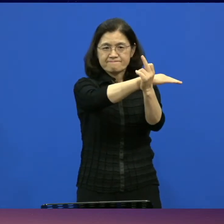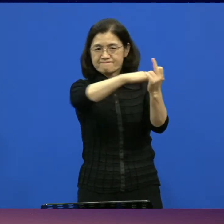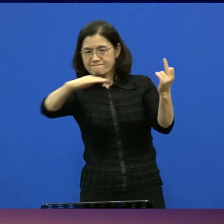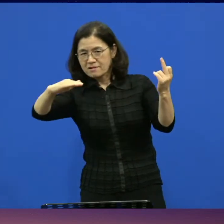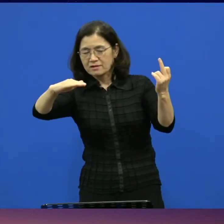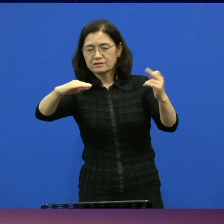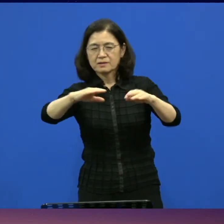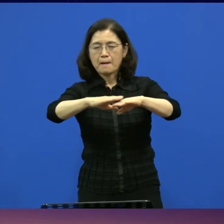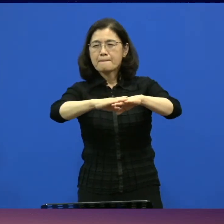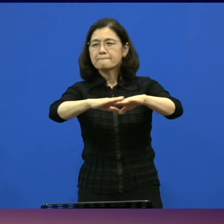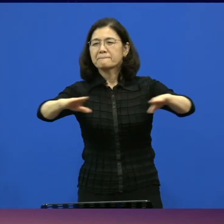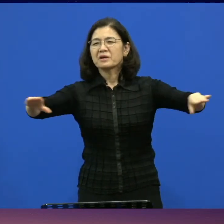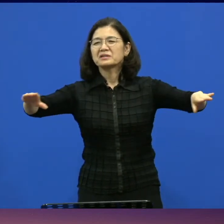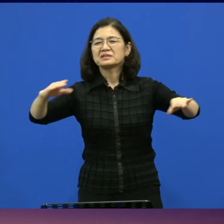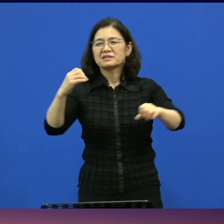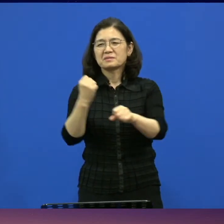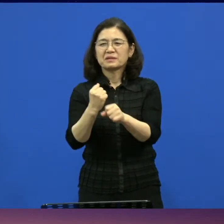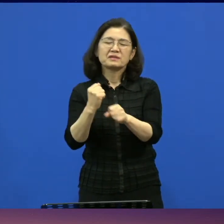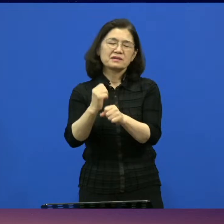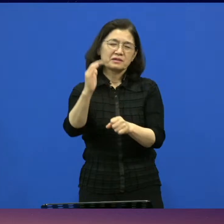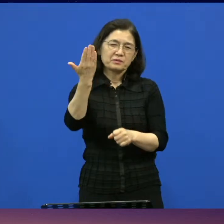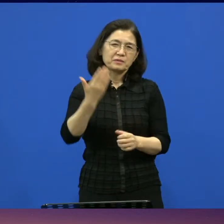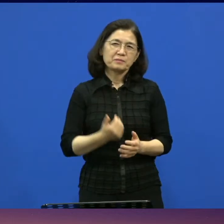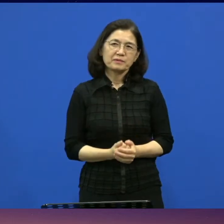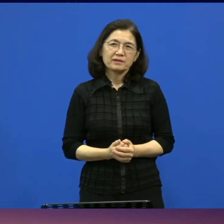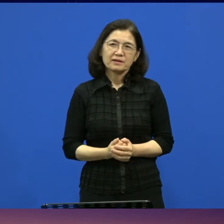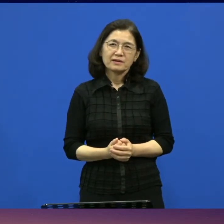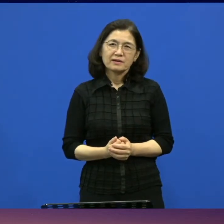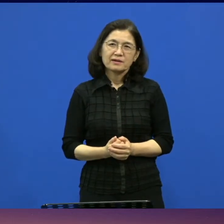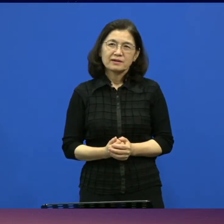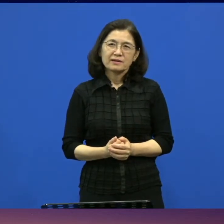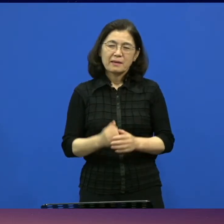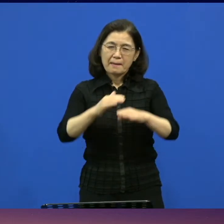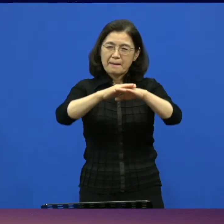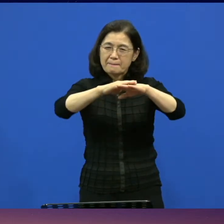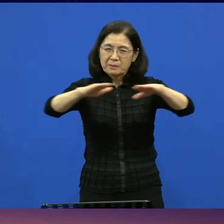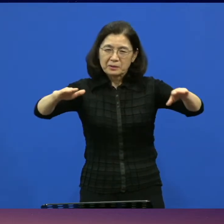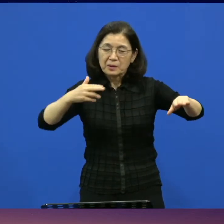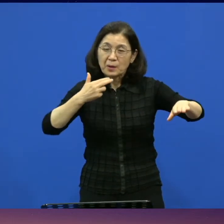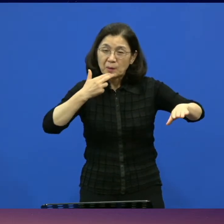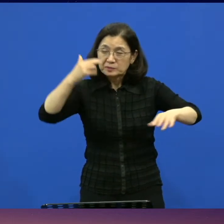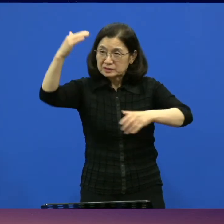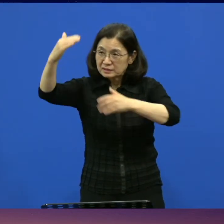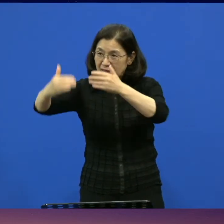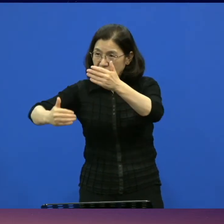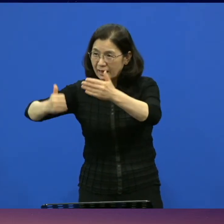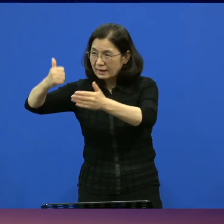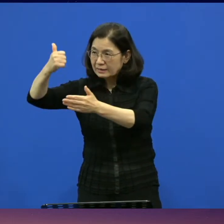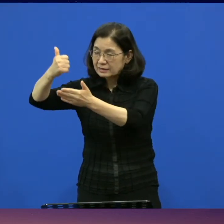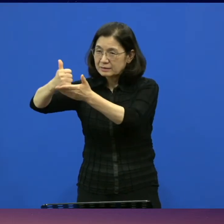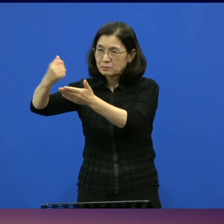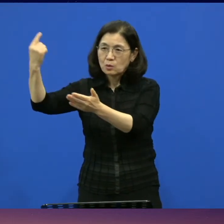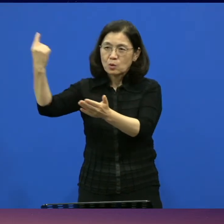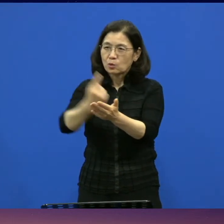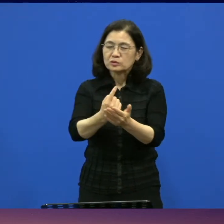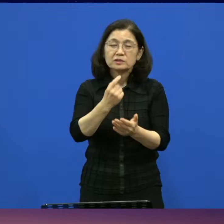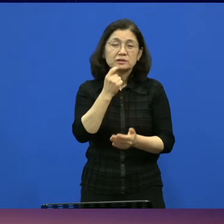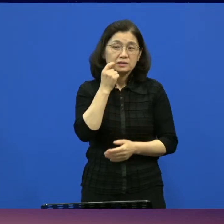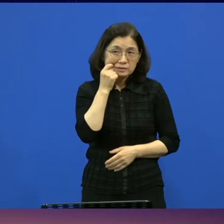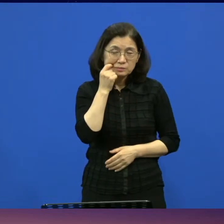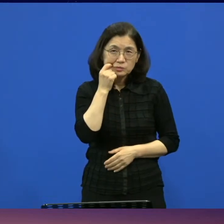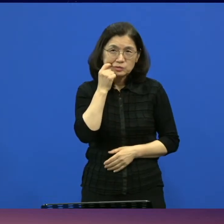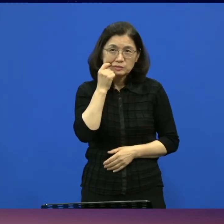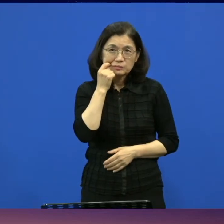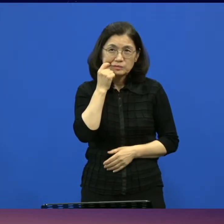이게 우선되지 않으면 대로가 열릴 수가 없어. 하나님이 오실 수가 없어. 하나님 우리를 만나 주실 수가 없어. 근데 이게 너무